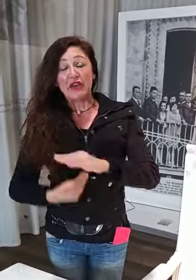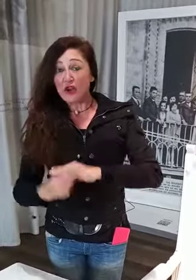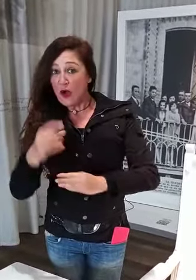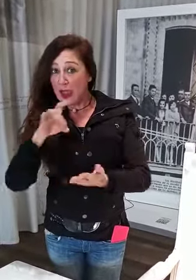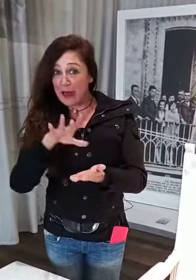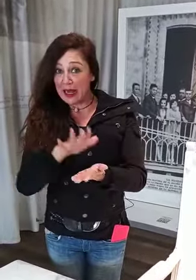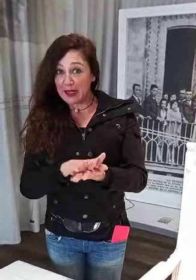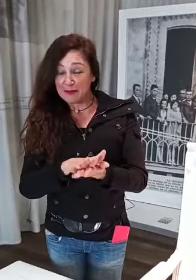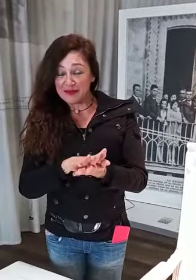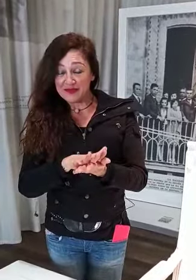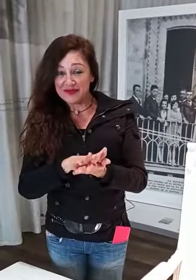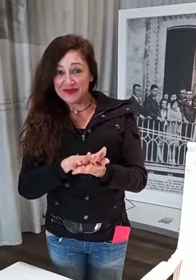Nació en Málaga.